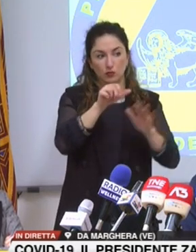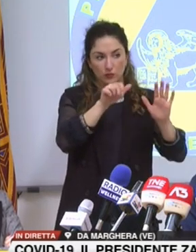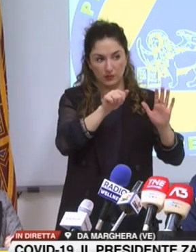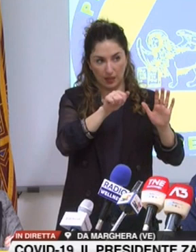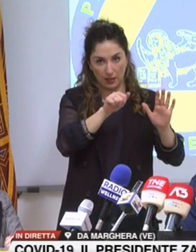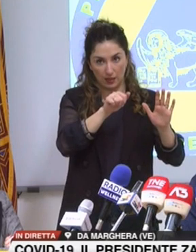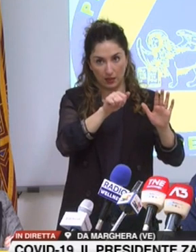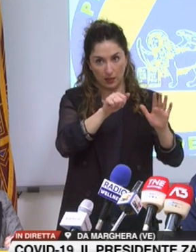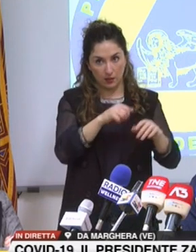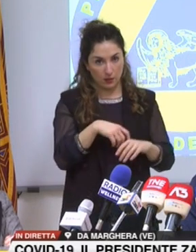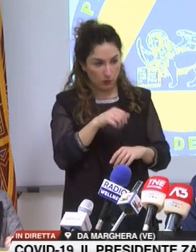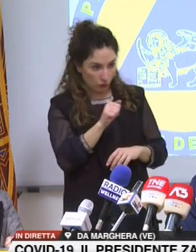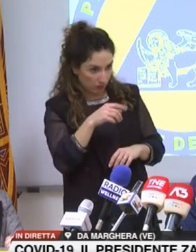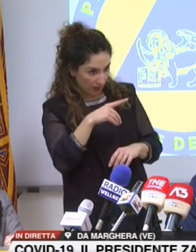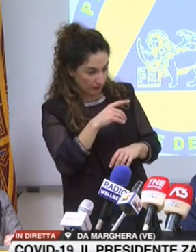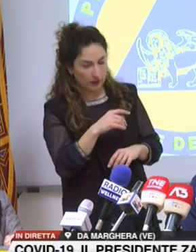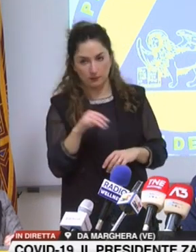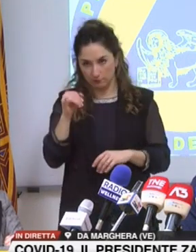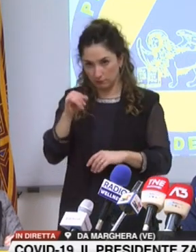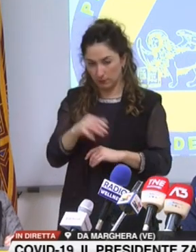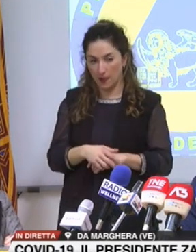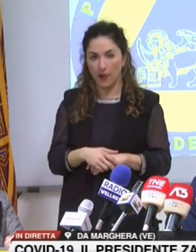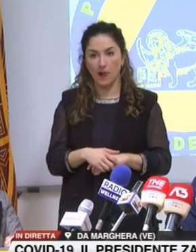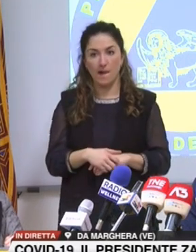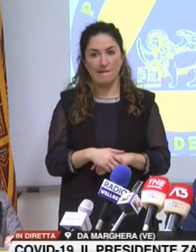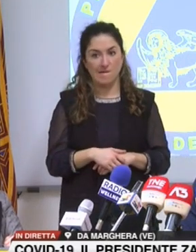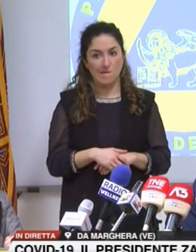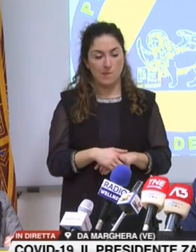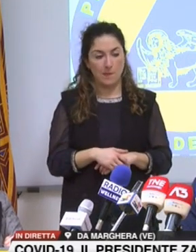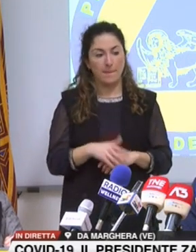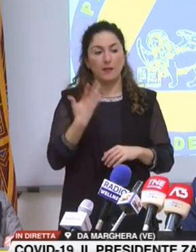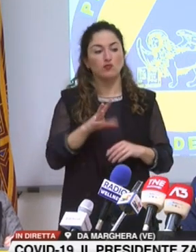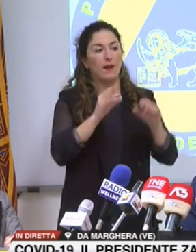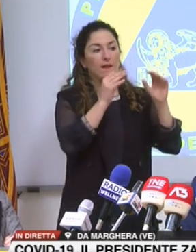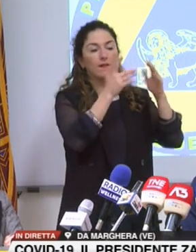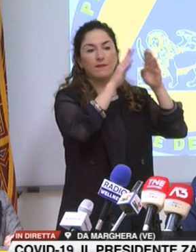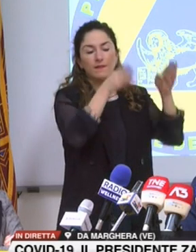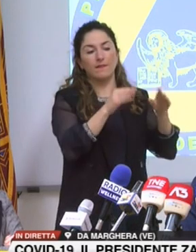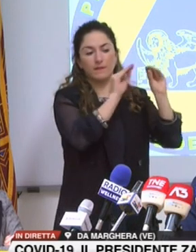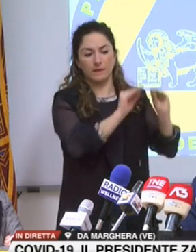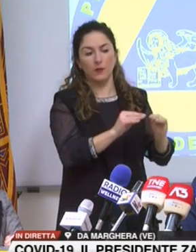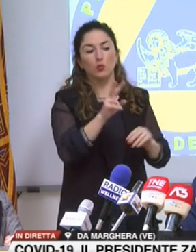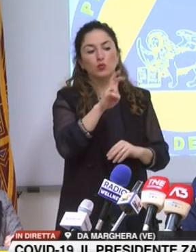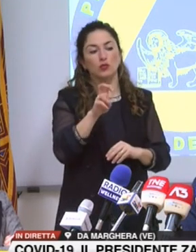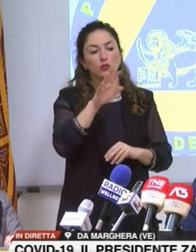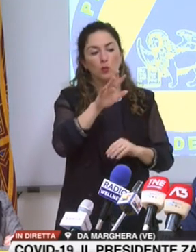402.360. Solo Pfizer. Di cui già nei nostri frigoriferi